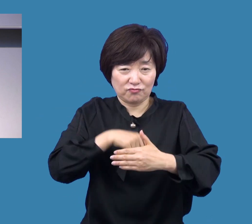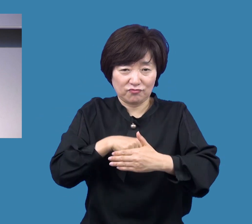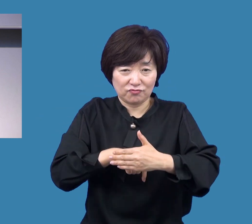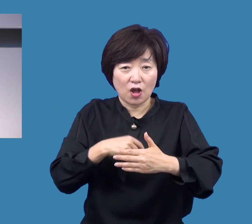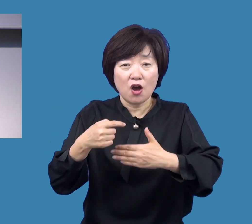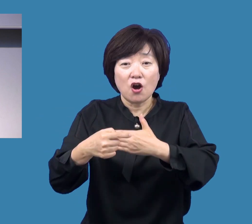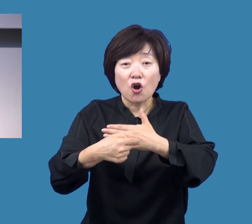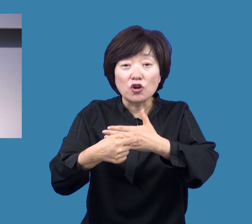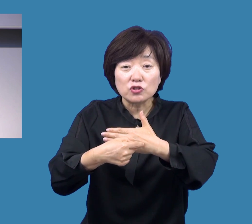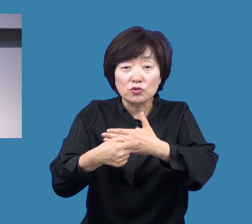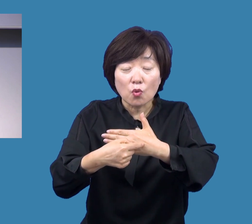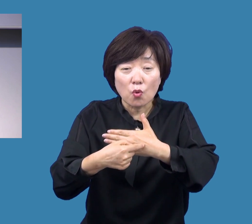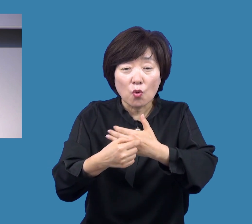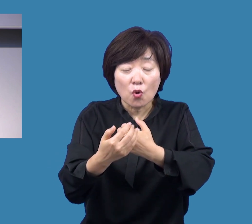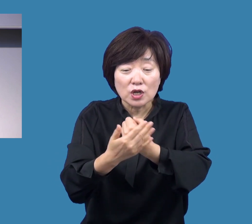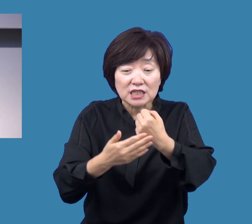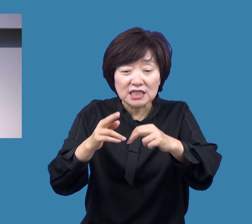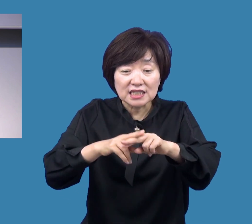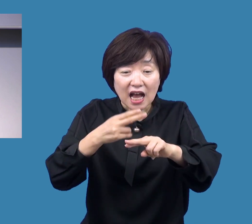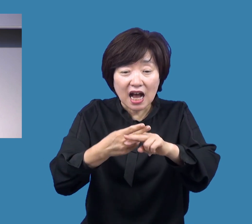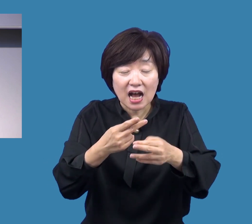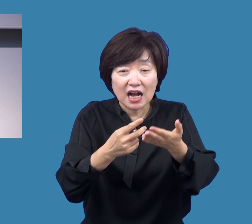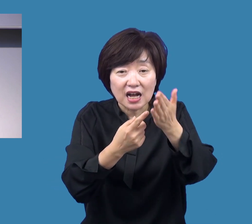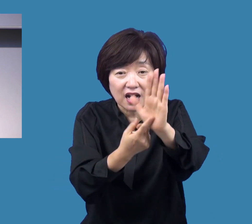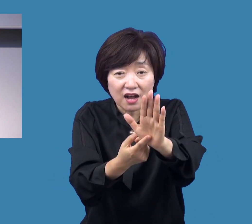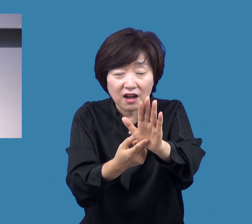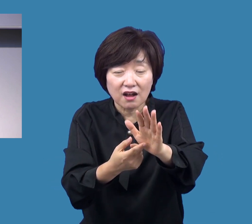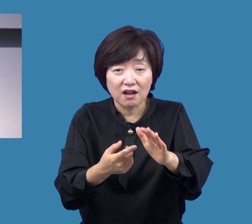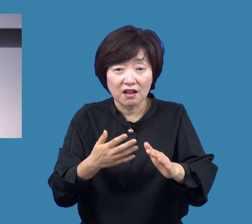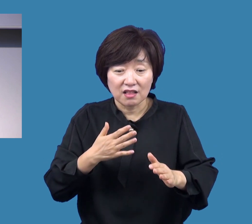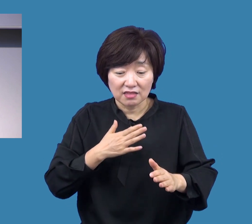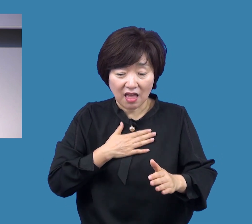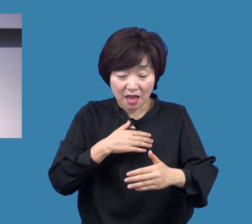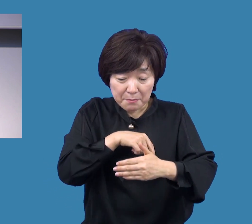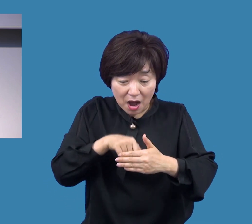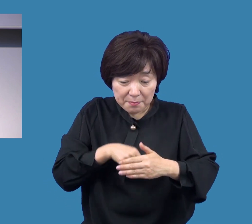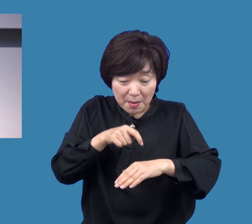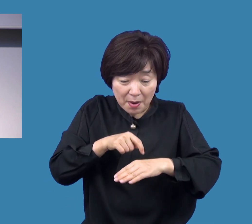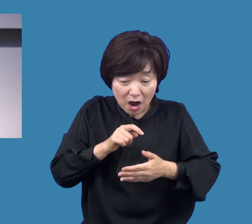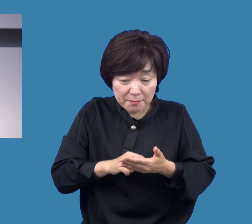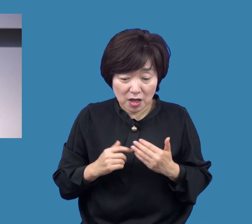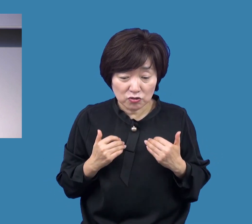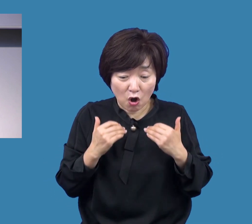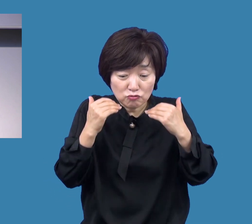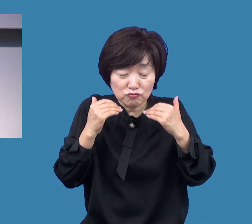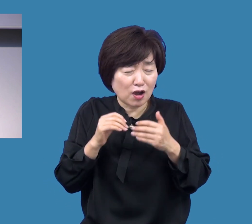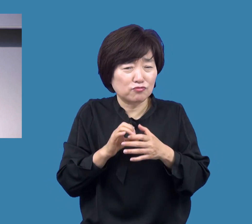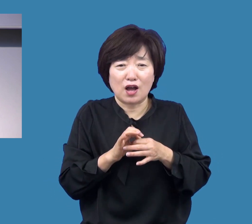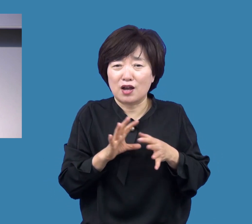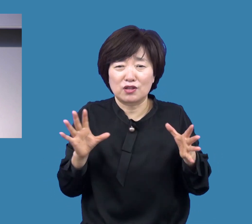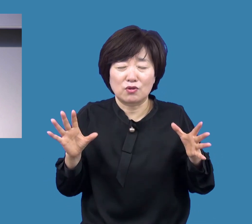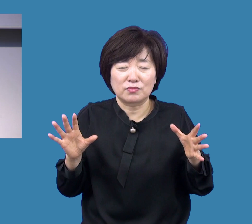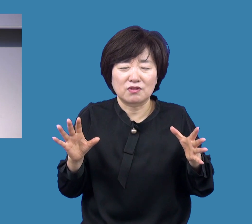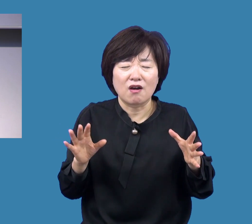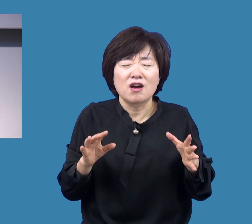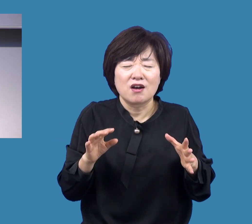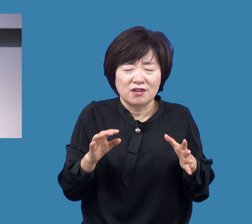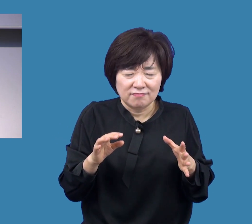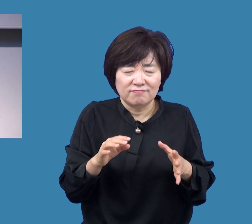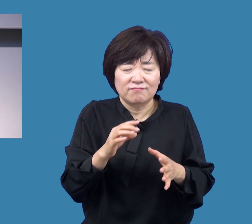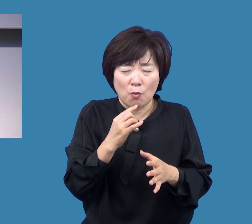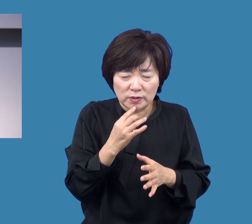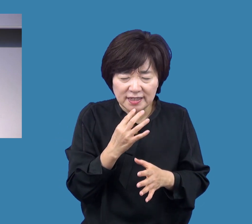외적으로 드러나는 것은요 내 안에 있는 내적인 성숙하고는 별개의 거예요. 그것은 그냥 철저하게 사역하기